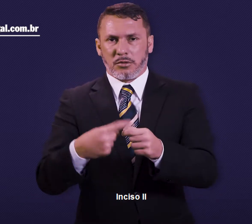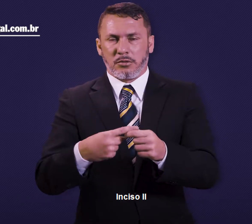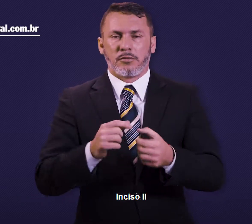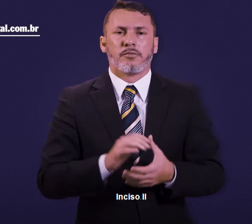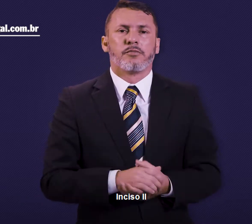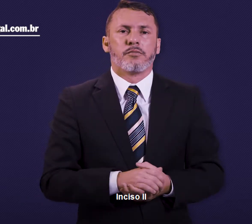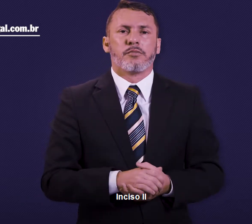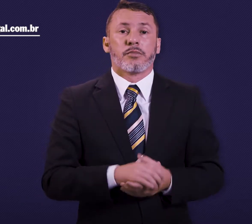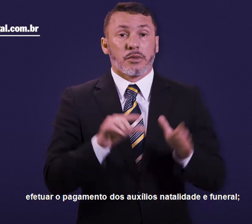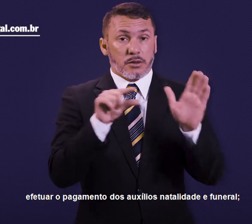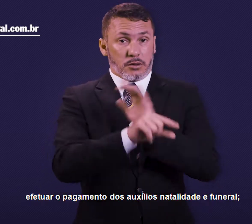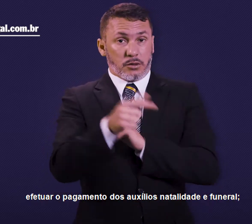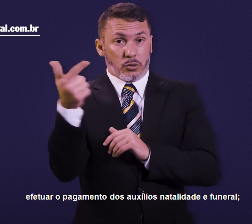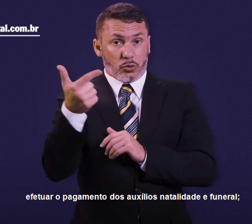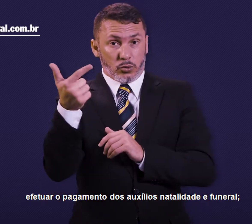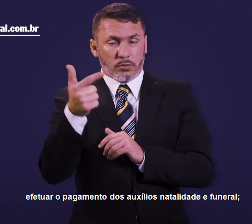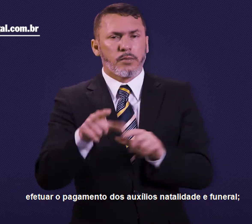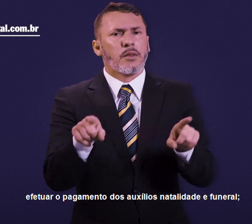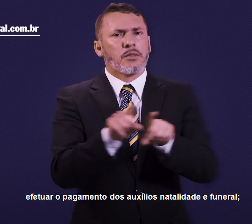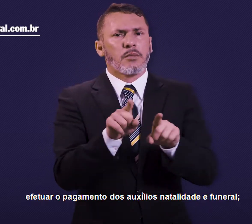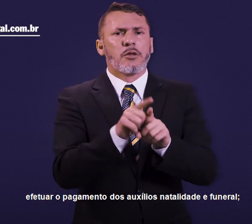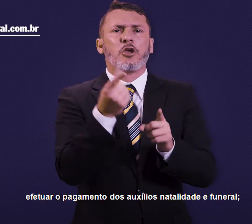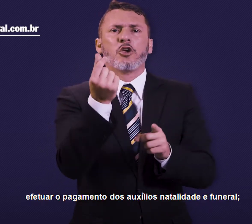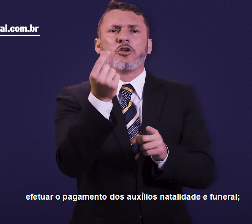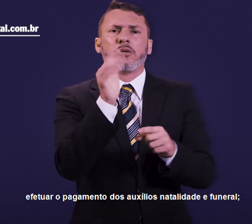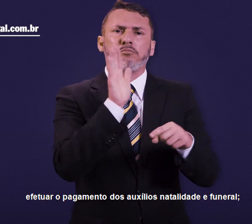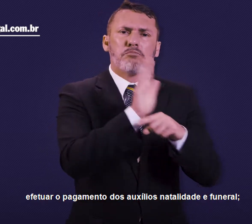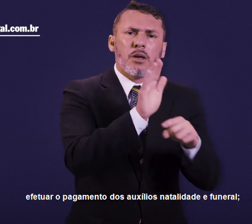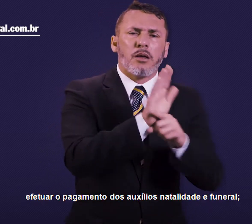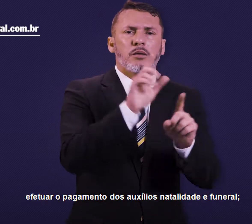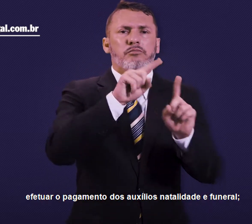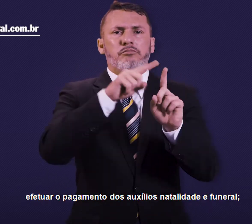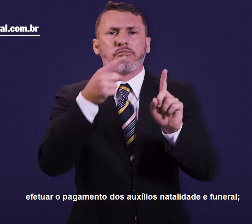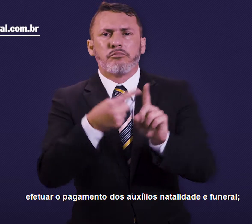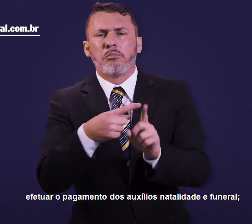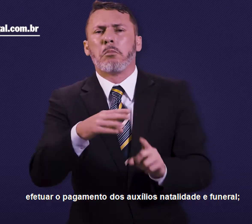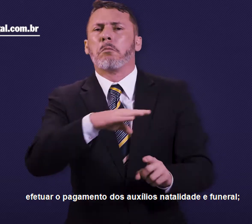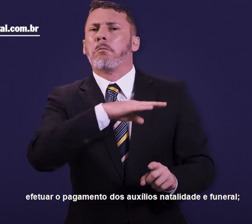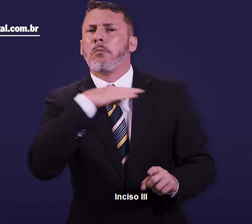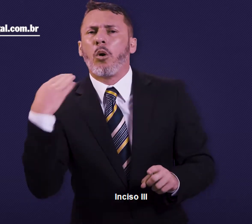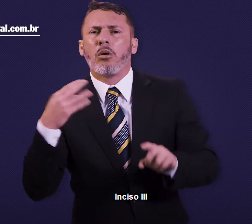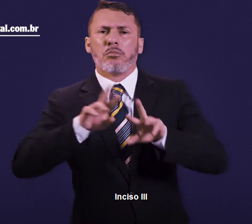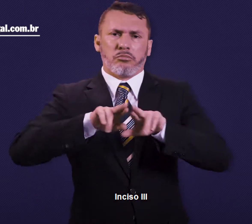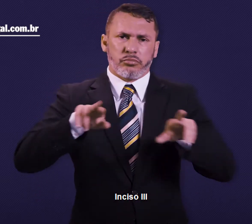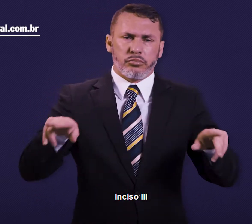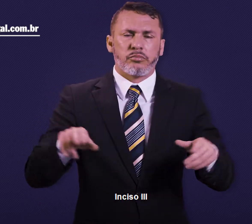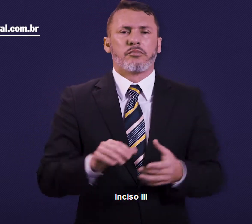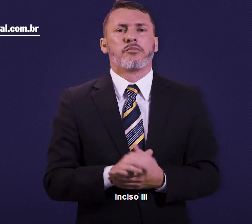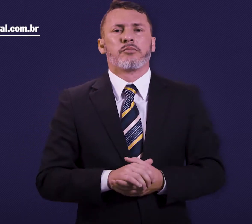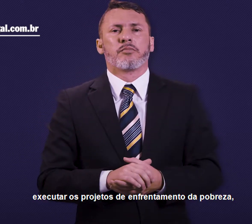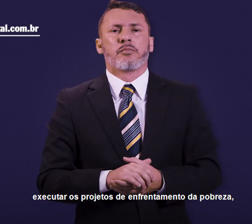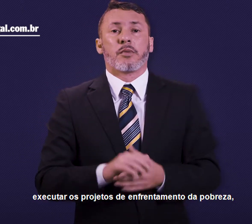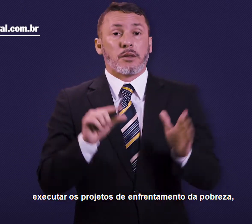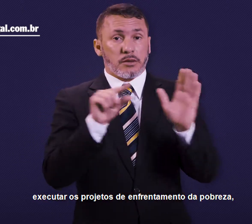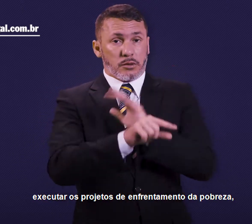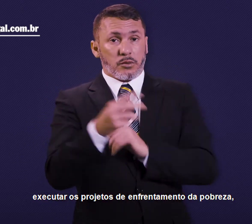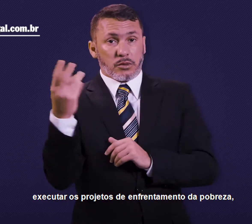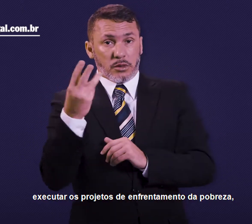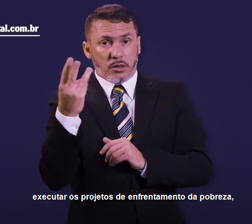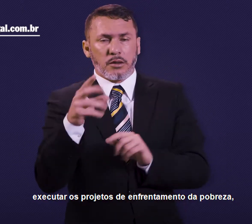Inciso 2. Efetuar o pagamento dos auxílios natalidade e funeral. Inciso 3. Executar os projetos